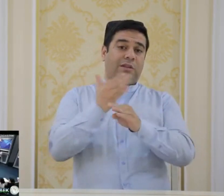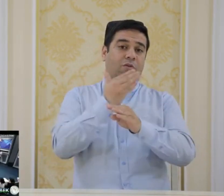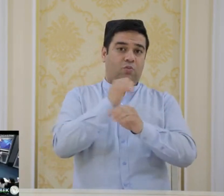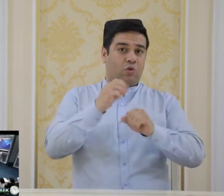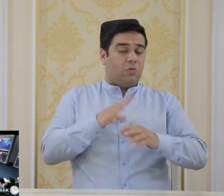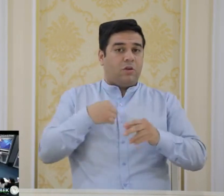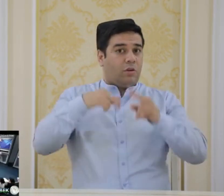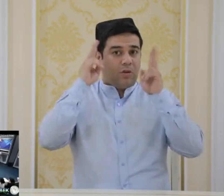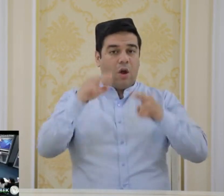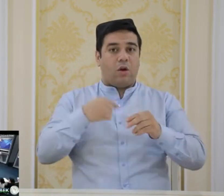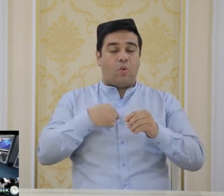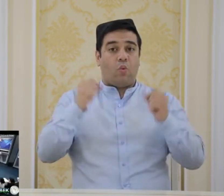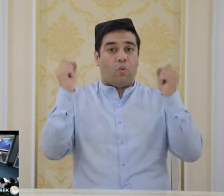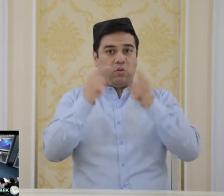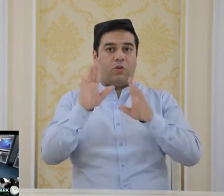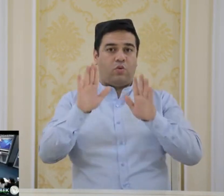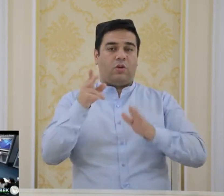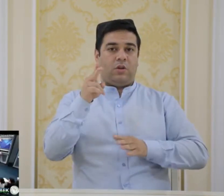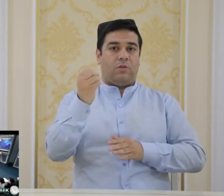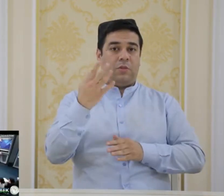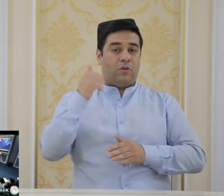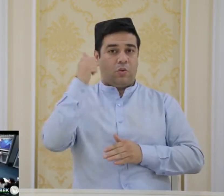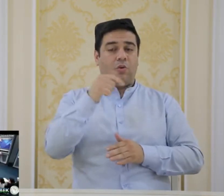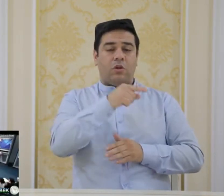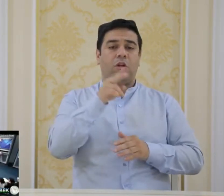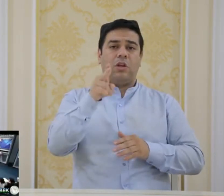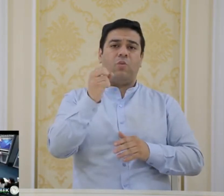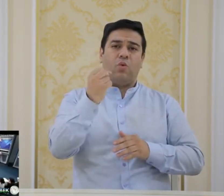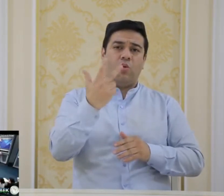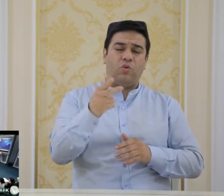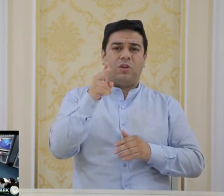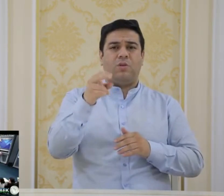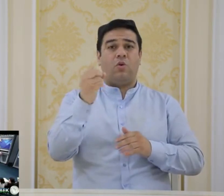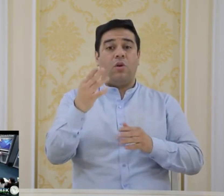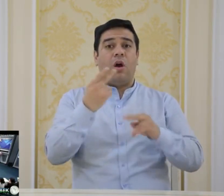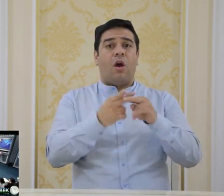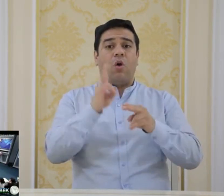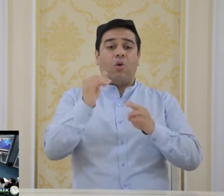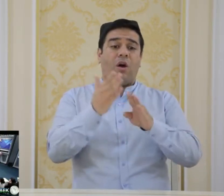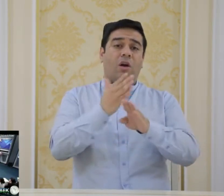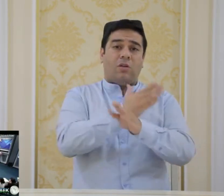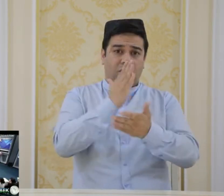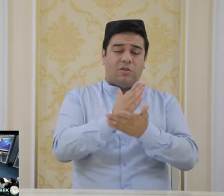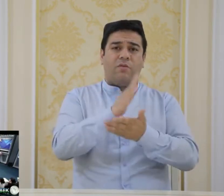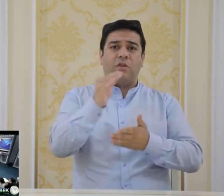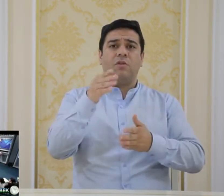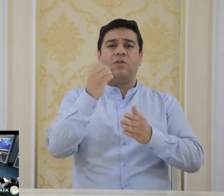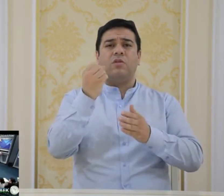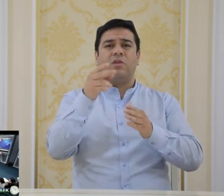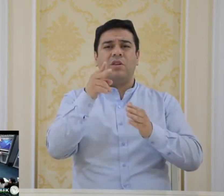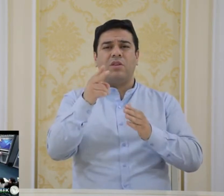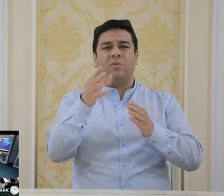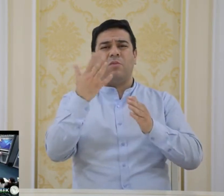oldin. Daje shu 2002-chi, 2003-chi bir xillari 15 yil, bir xillari 14 yil, bir xillari 13